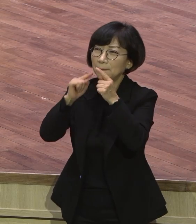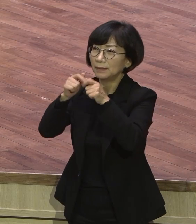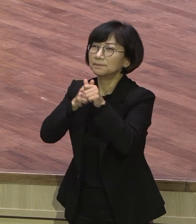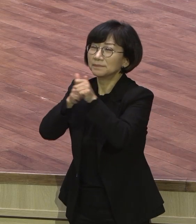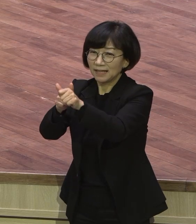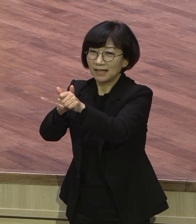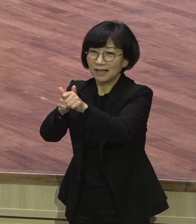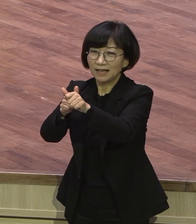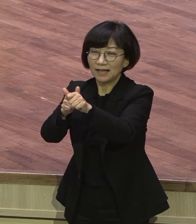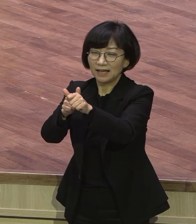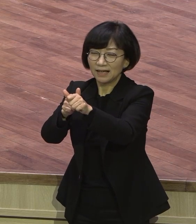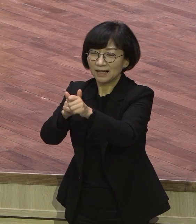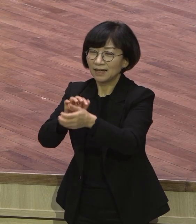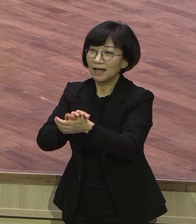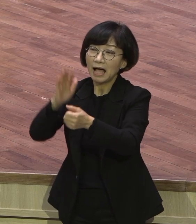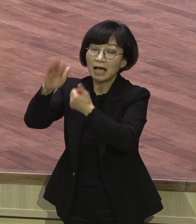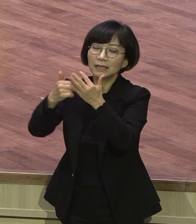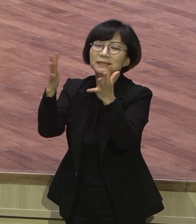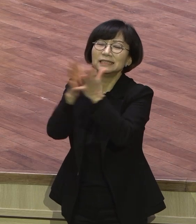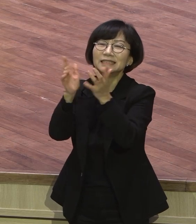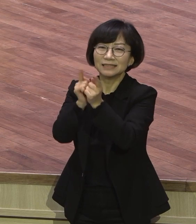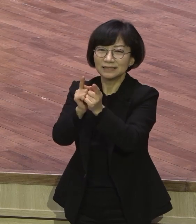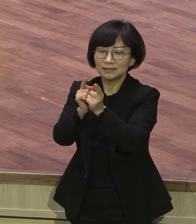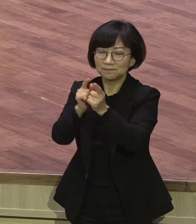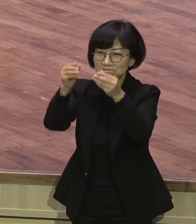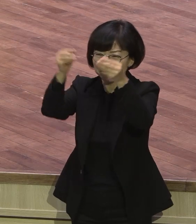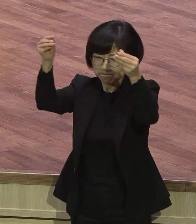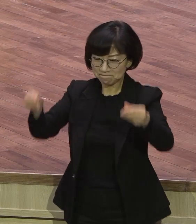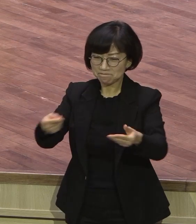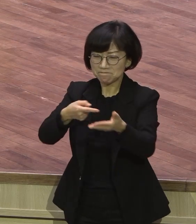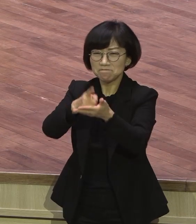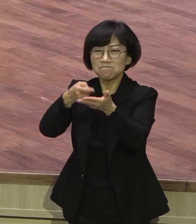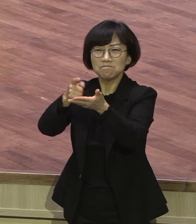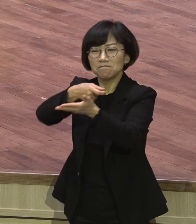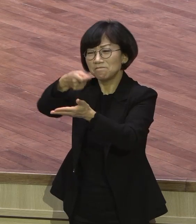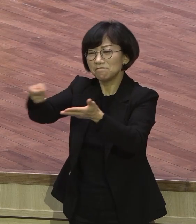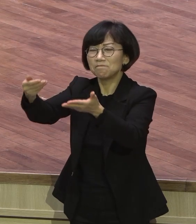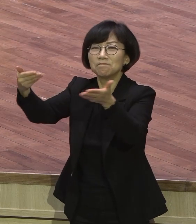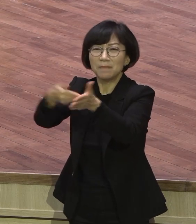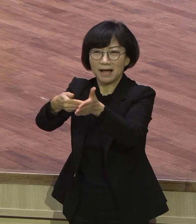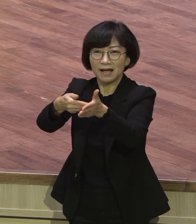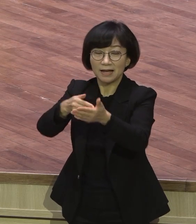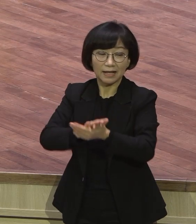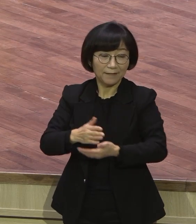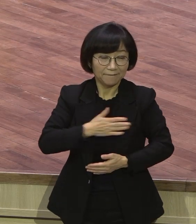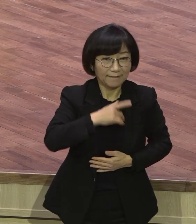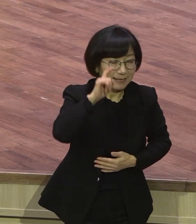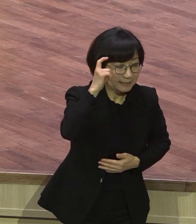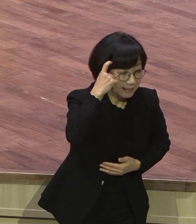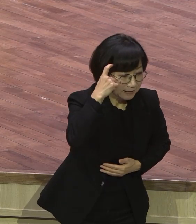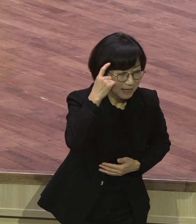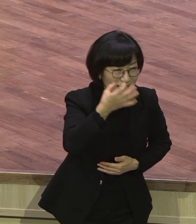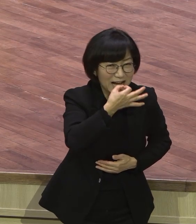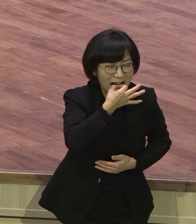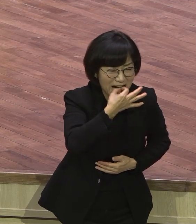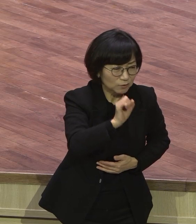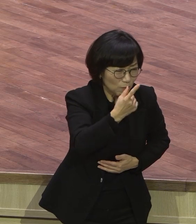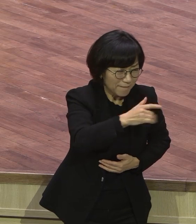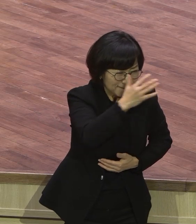내 생각 내 동기 목적을 다 하나님의 말씀 앞에 다